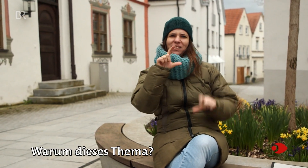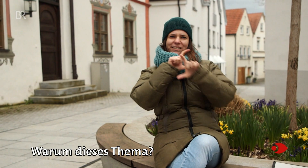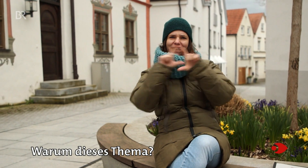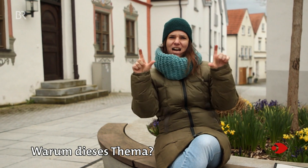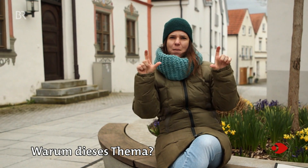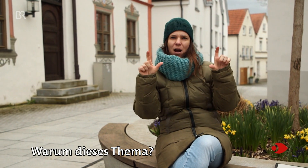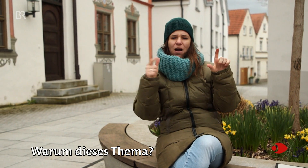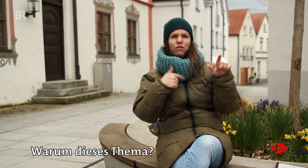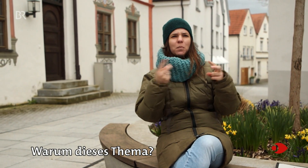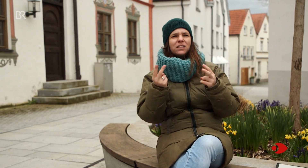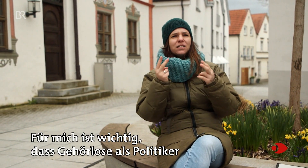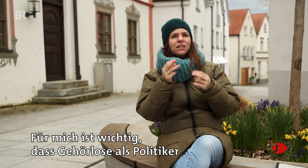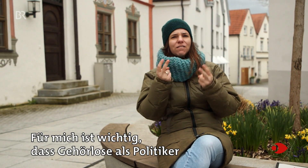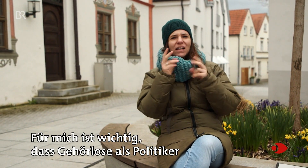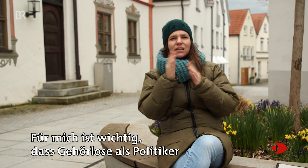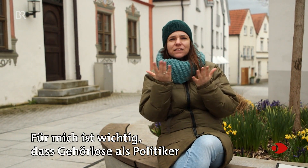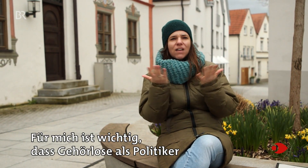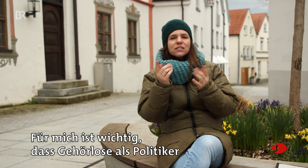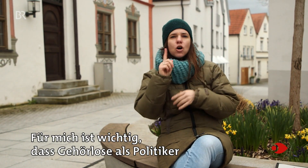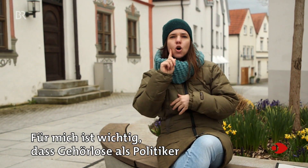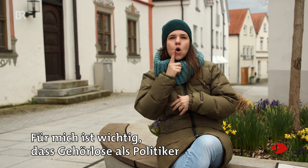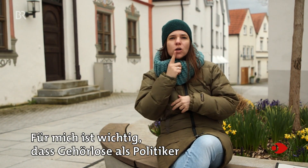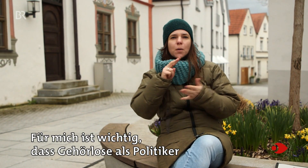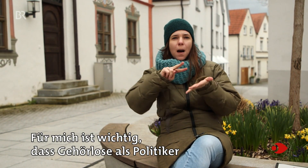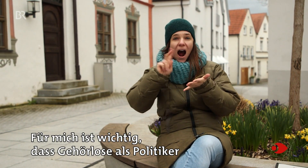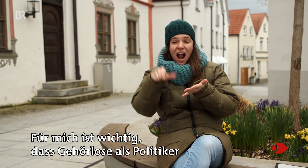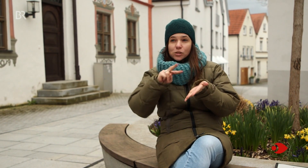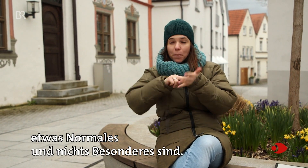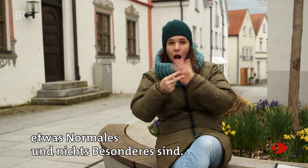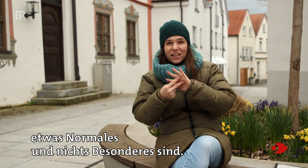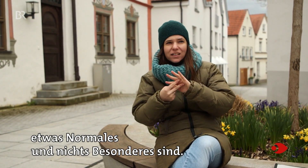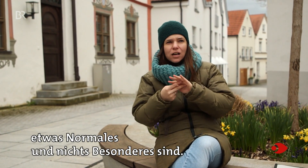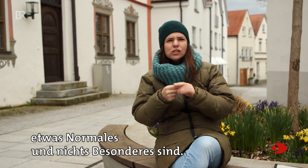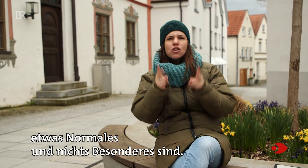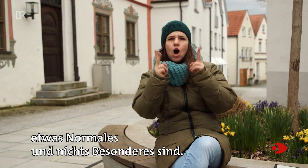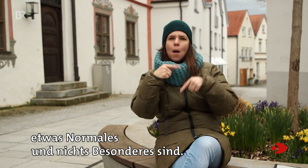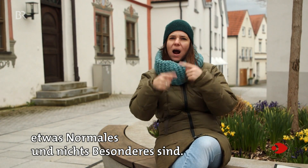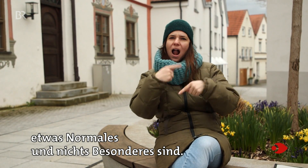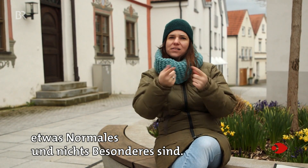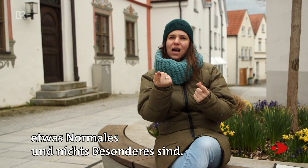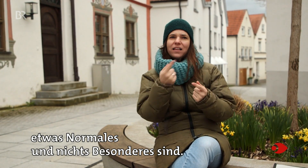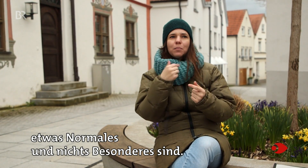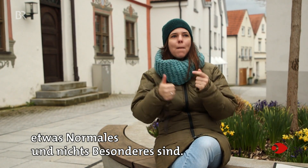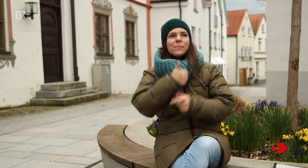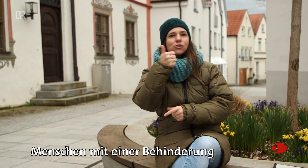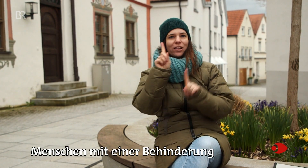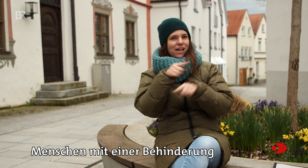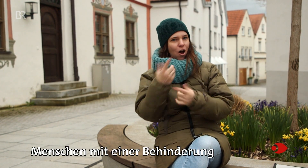Warum dieses Thema? Für mich ist wichtig, dass Gehörlose als Politiker etwas Normales und nichts Besonderes sind. Menschen mit